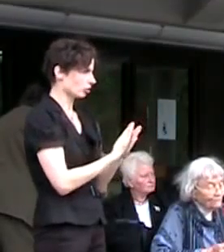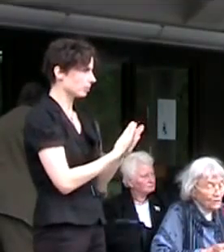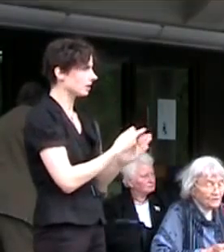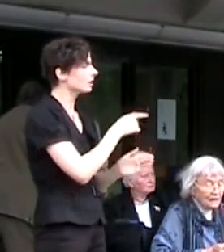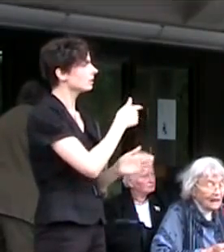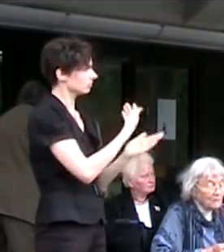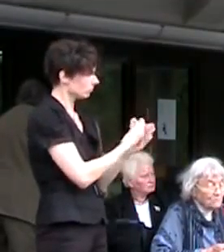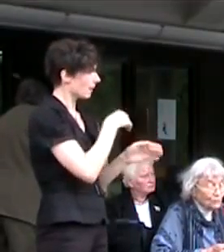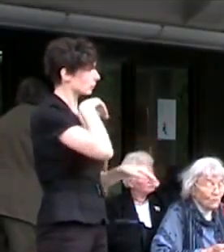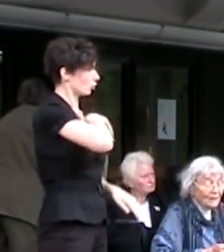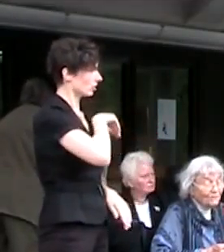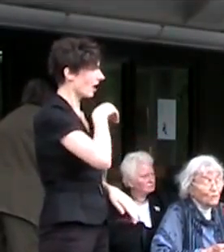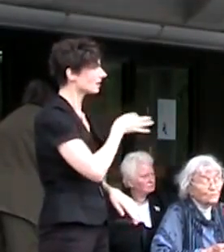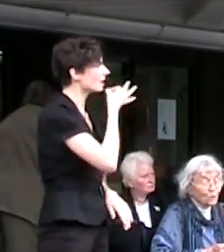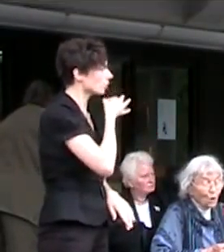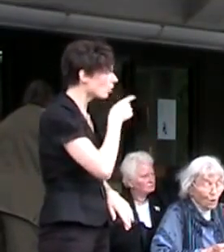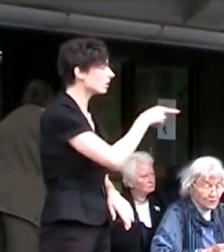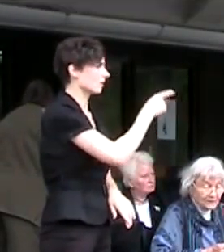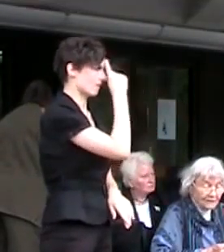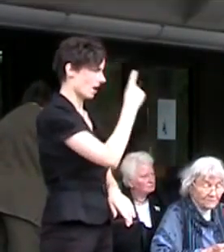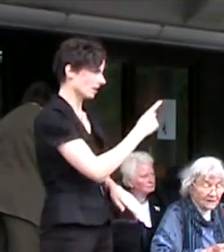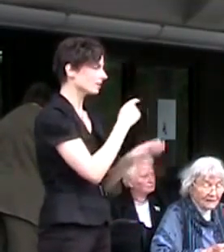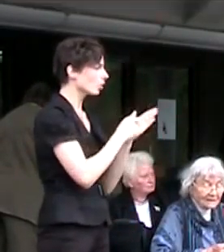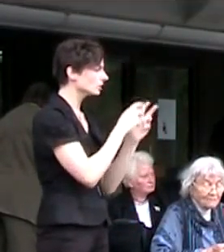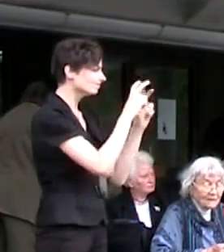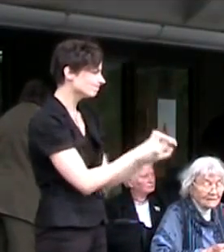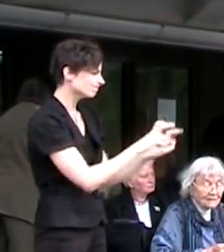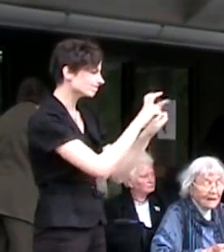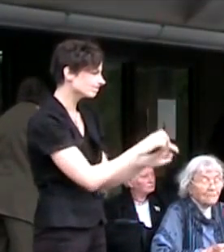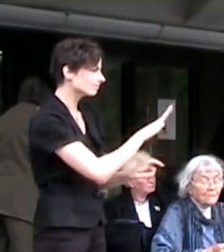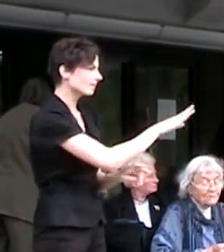Kreplin wollte ebenso wie unsere heutigen